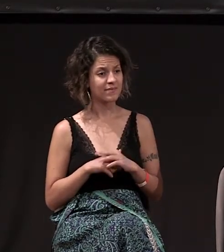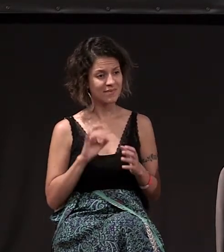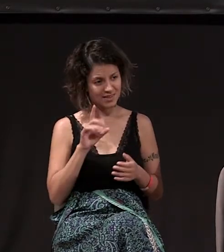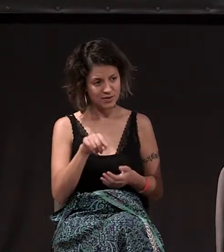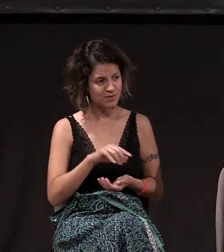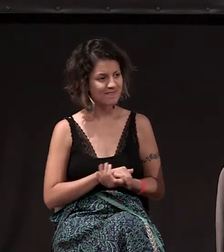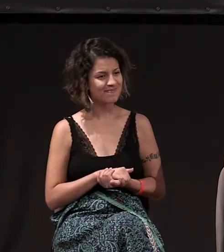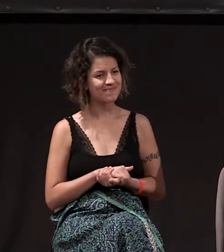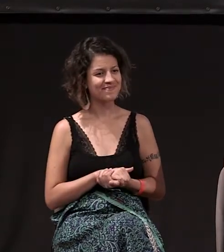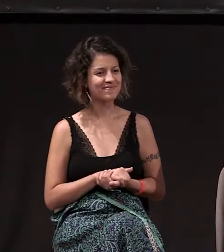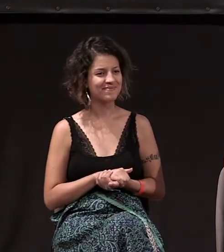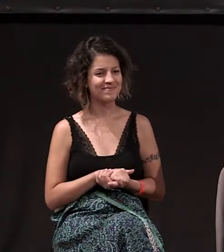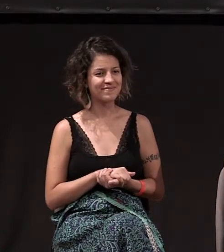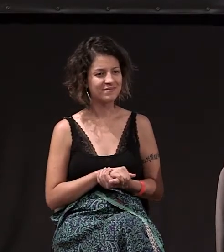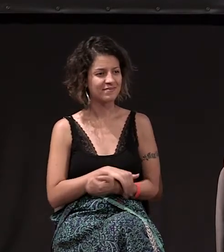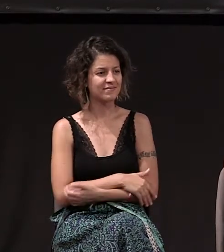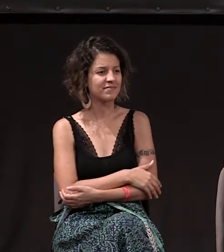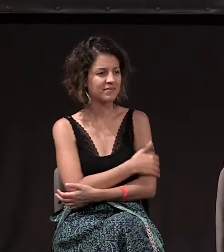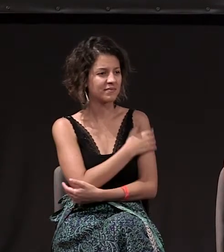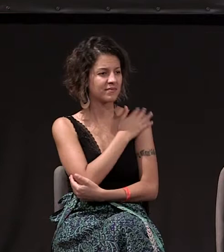isso.